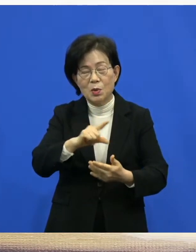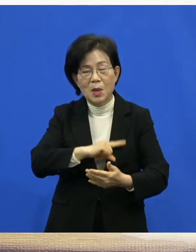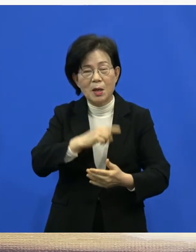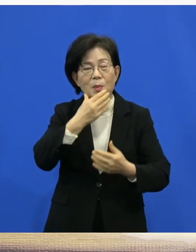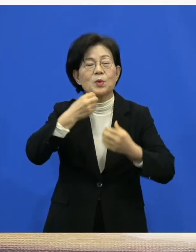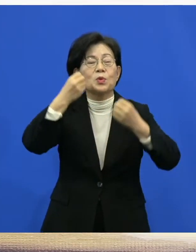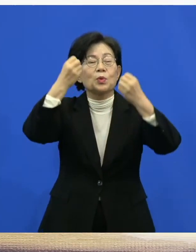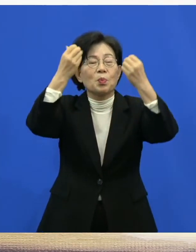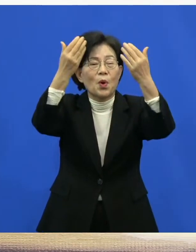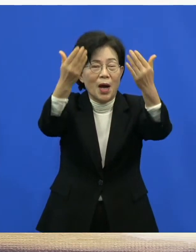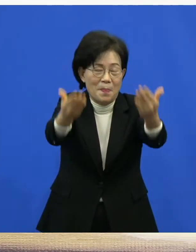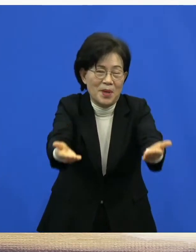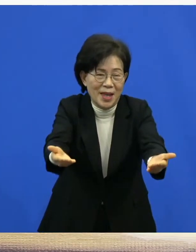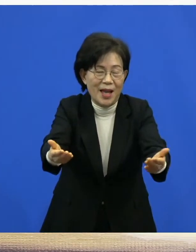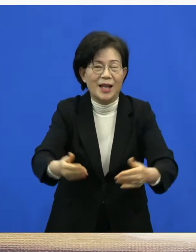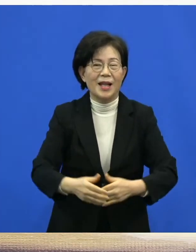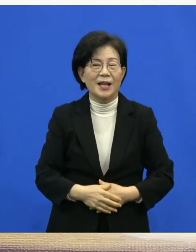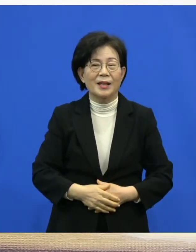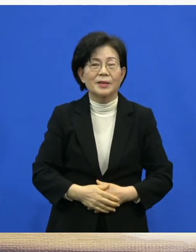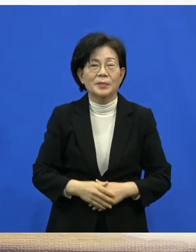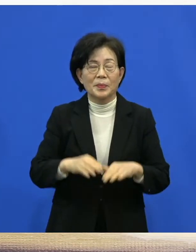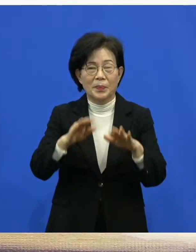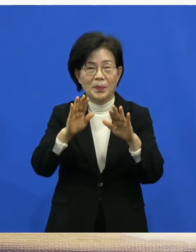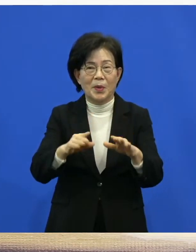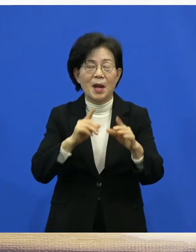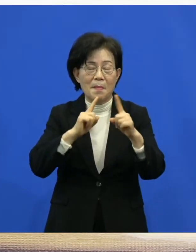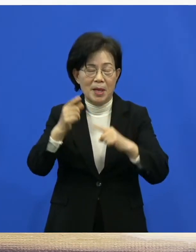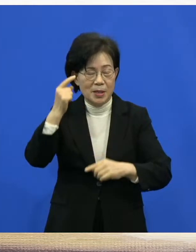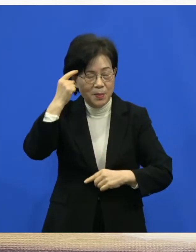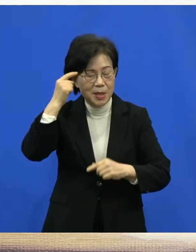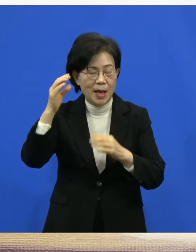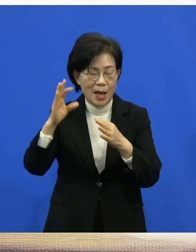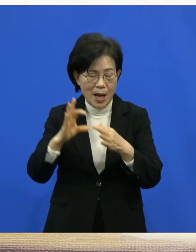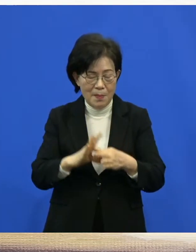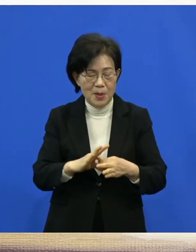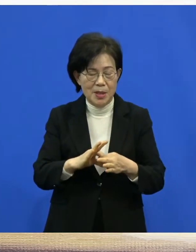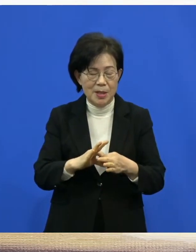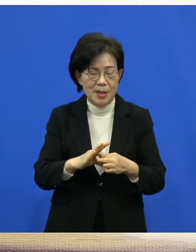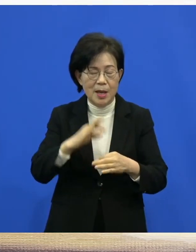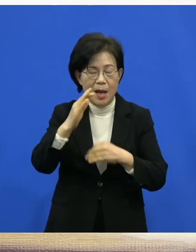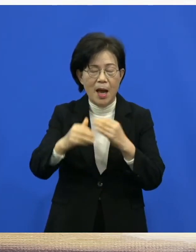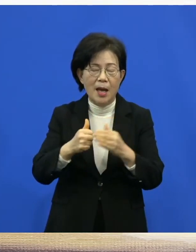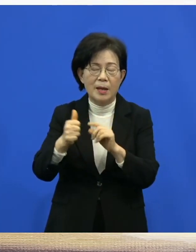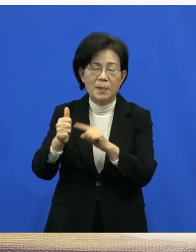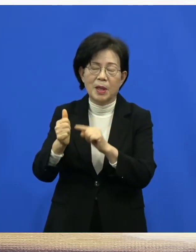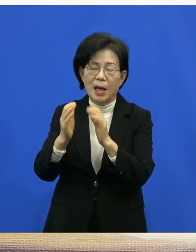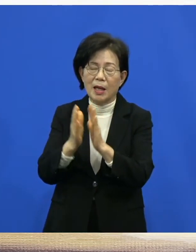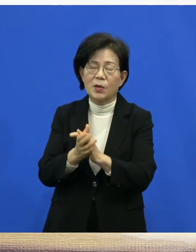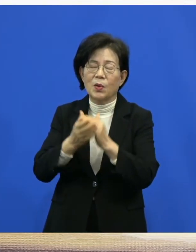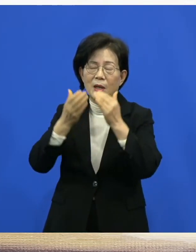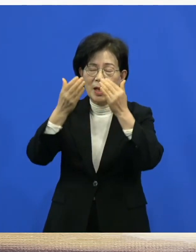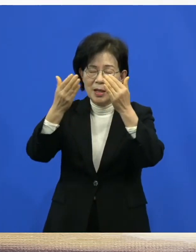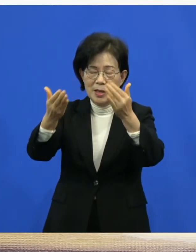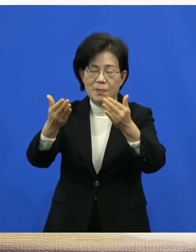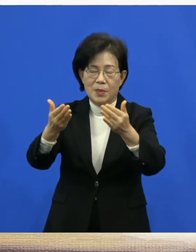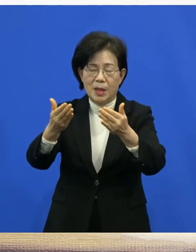이름으로 축원합니다. 자, 오늘 말씀을 생각하며 우리 하나님 앞에 기도하며 나아가도록